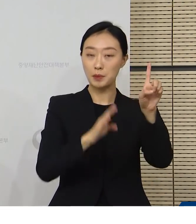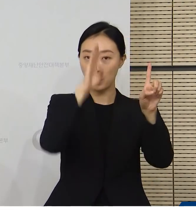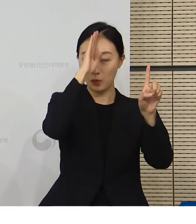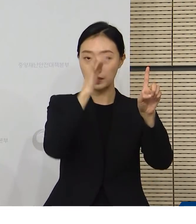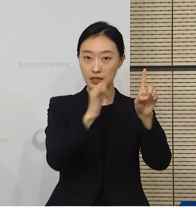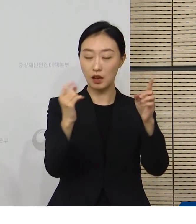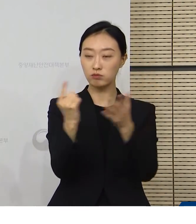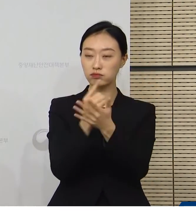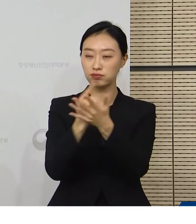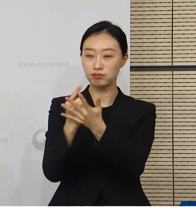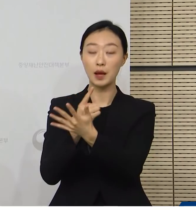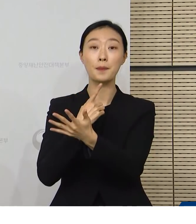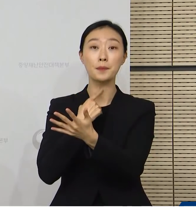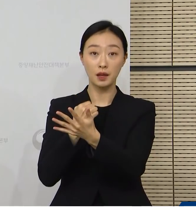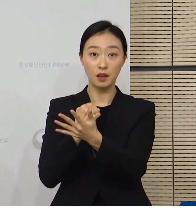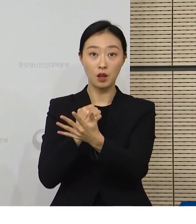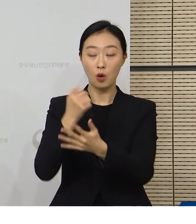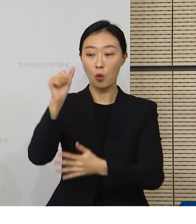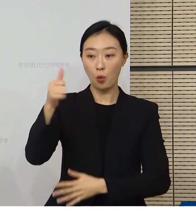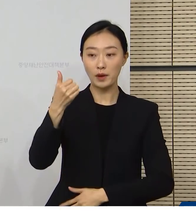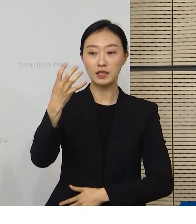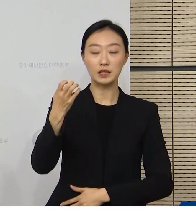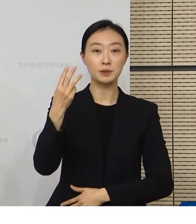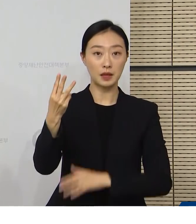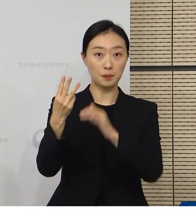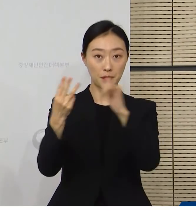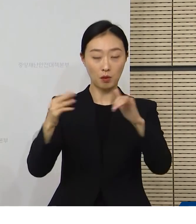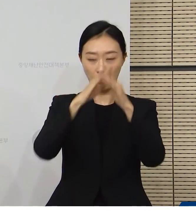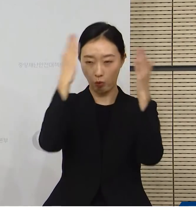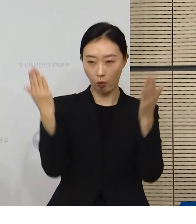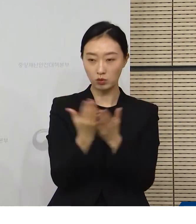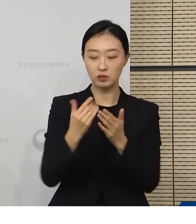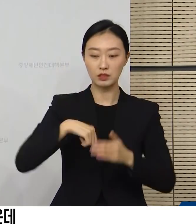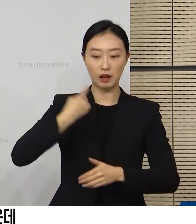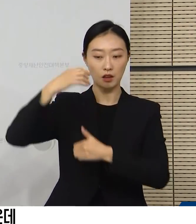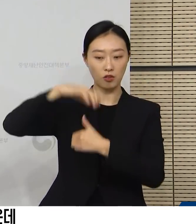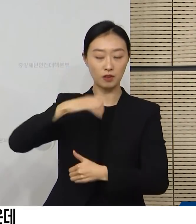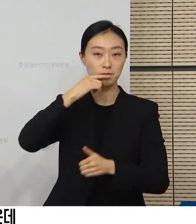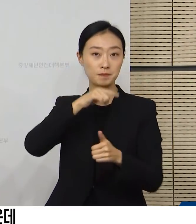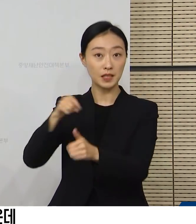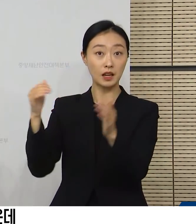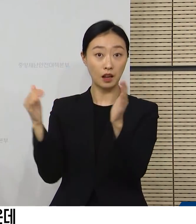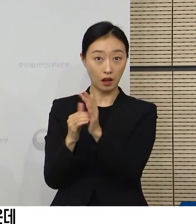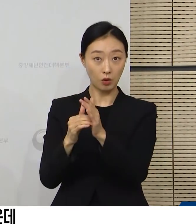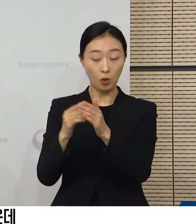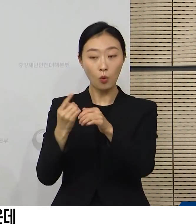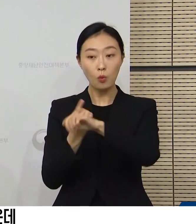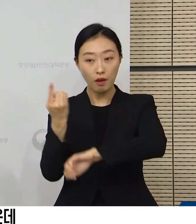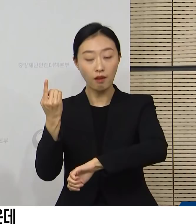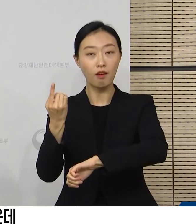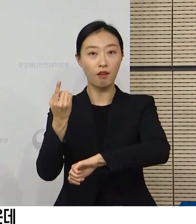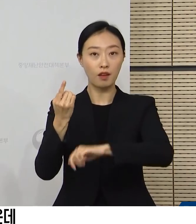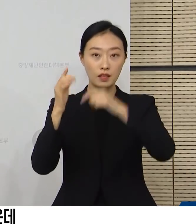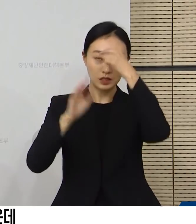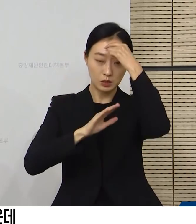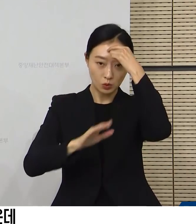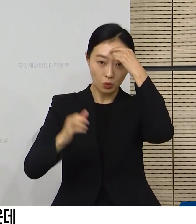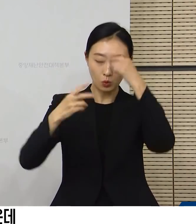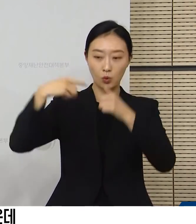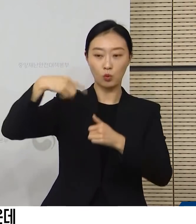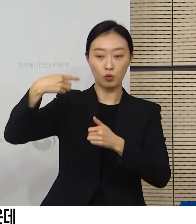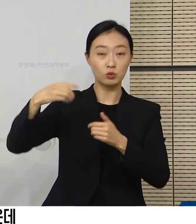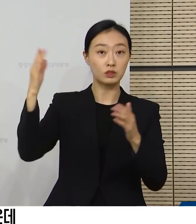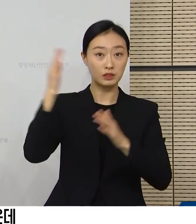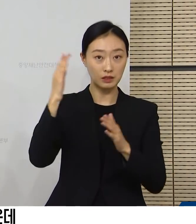환자의 접촉자인 543명을 전원 자가 격리하였고 이외 신도와 교육생